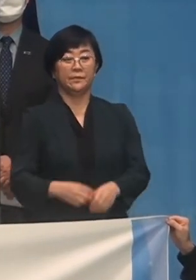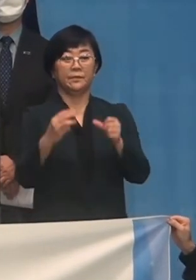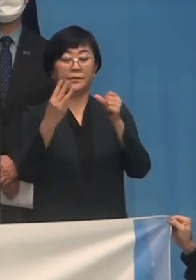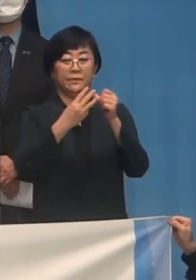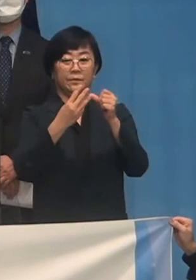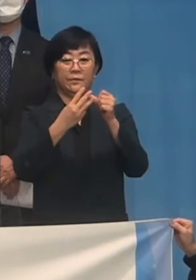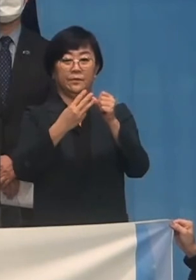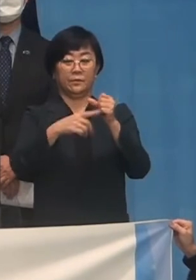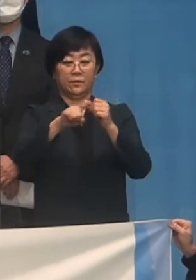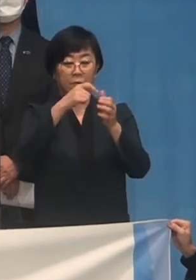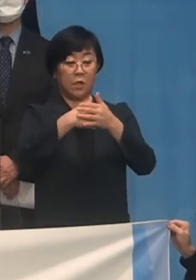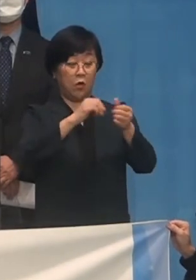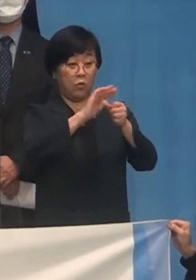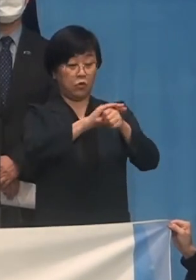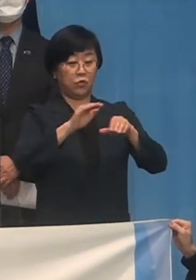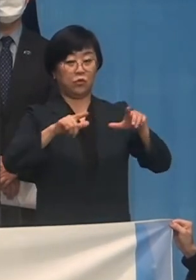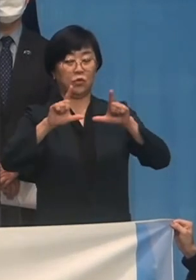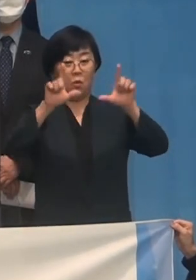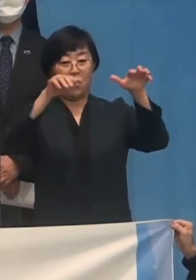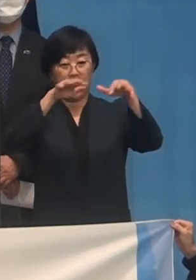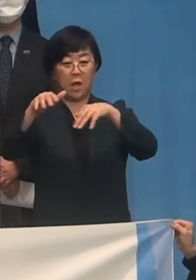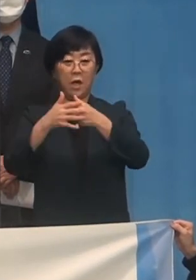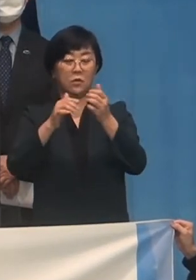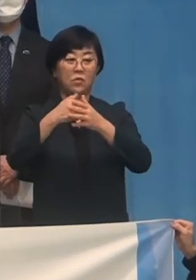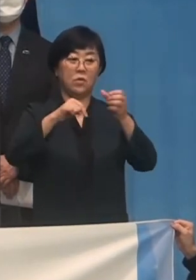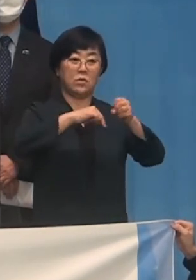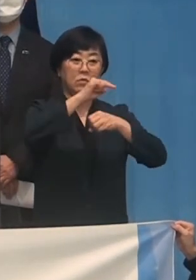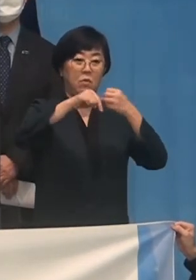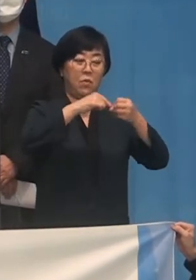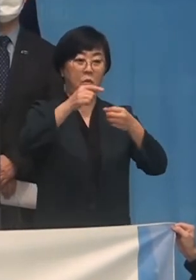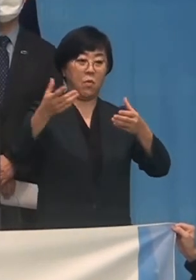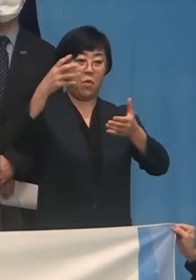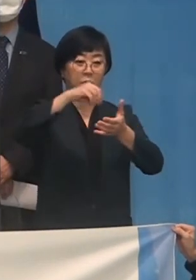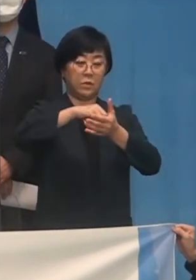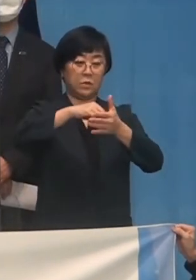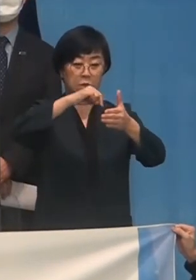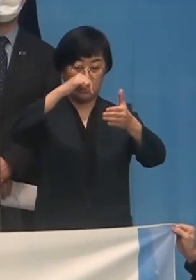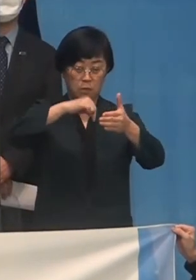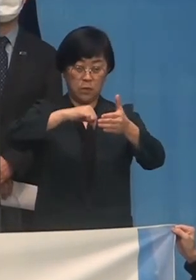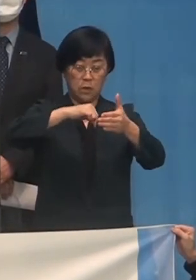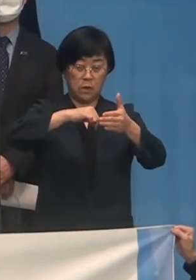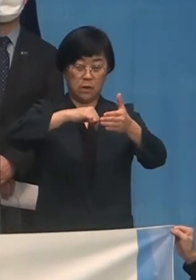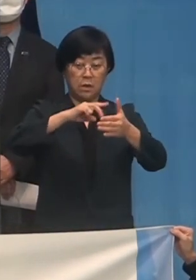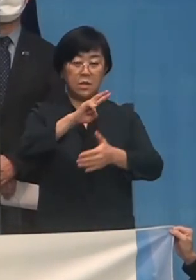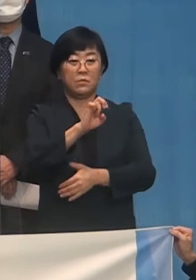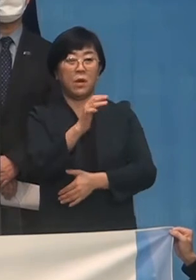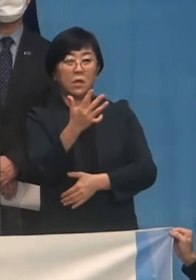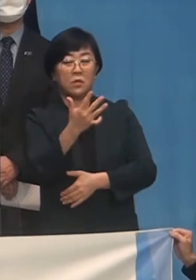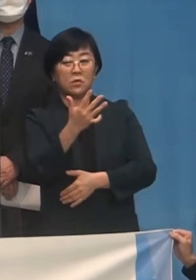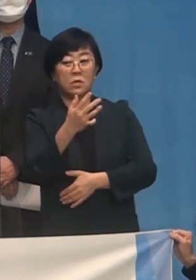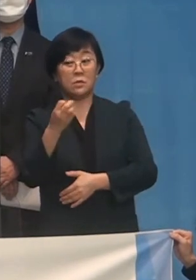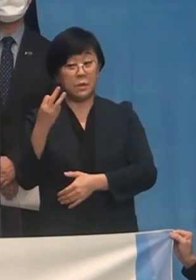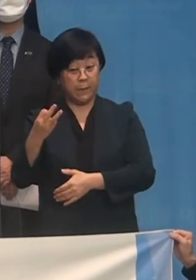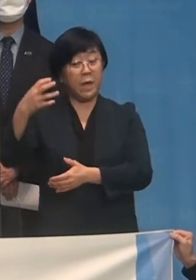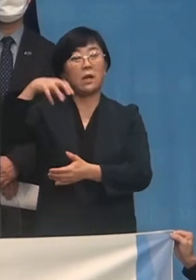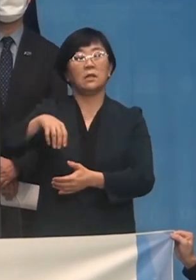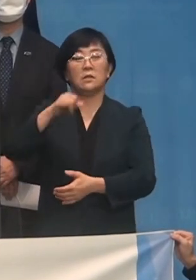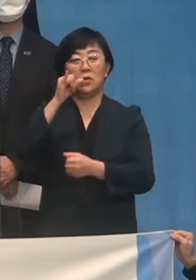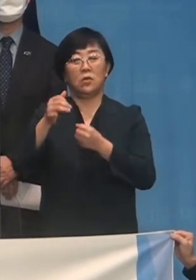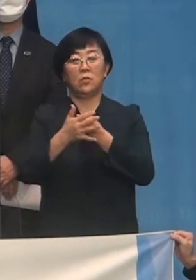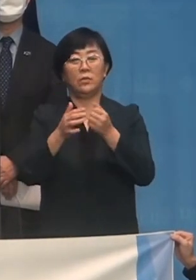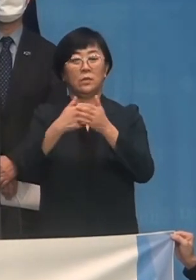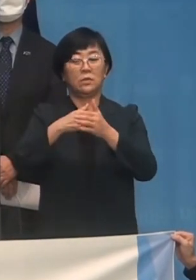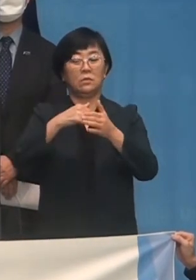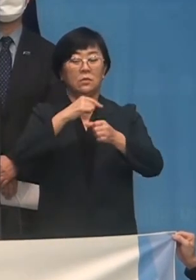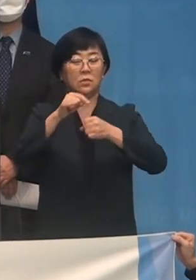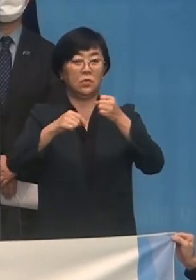셋째, 경북 동해안은 건설 중인 원전을 포함하여 국내 28기 중 13기가 위치한 곳으로